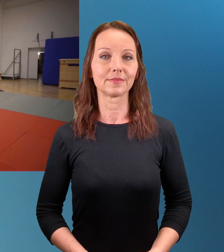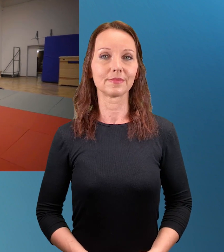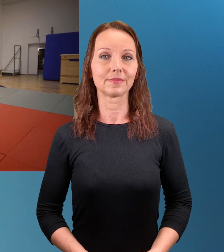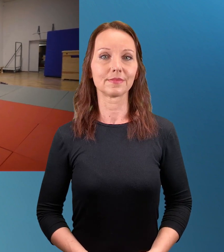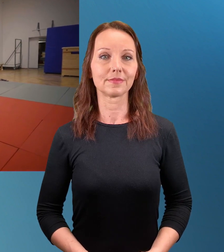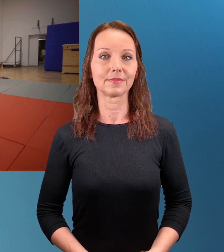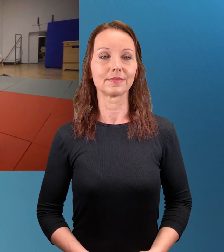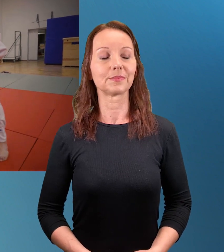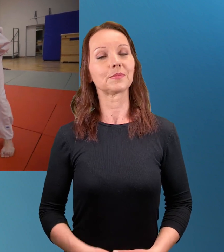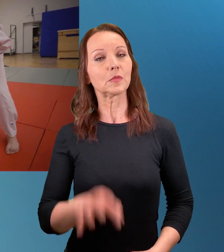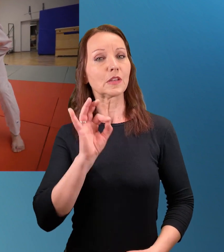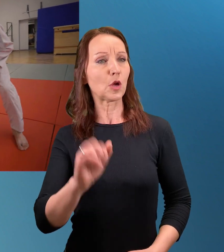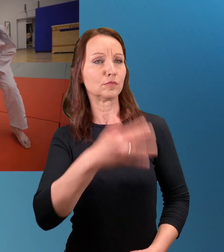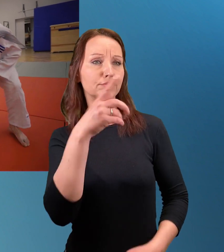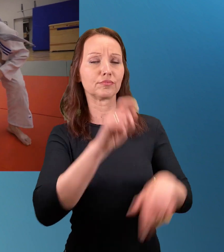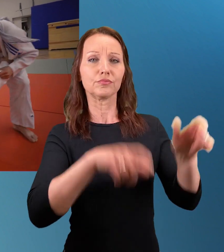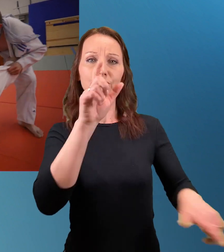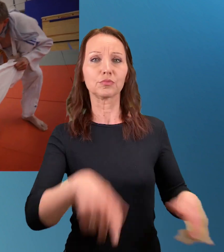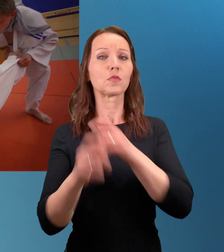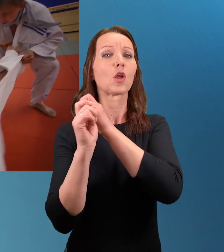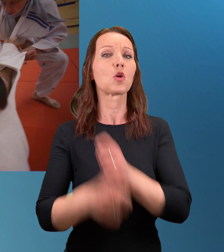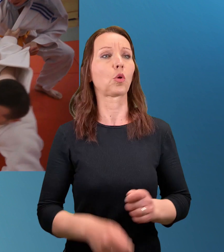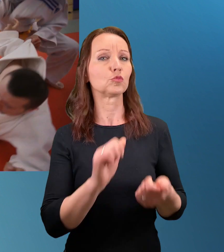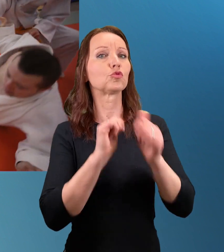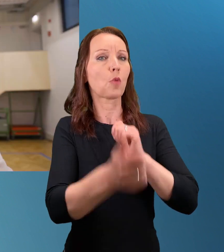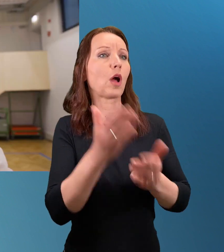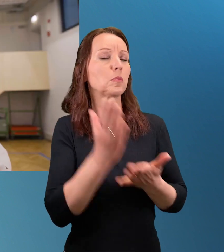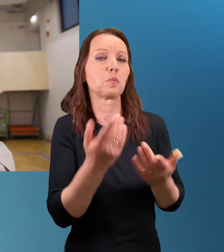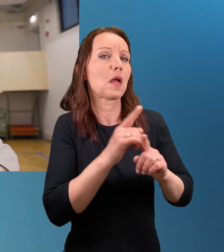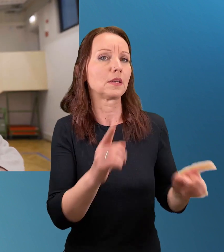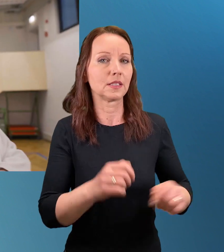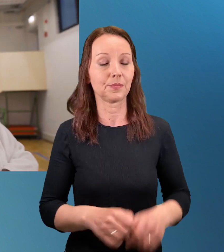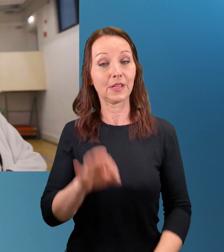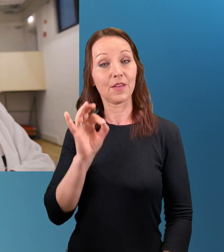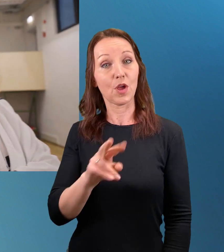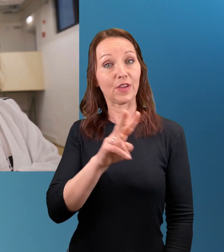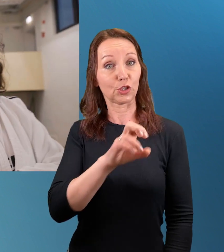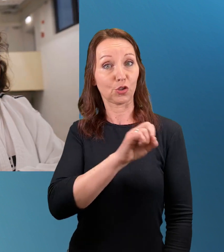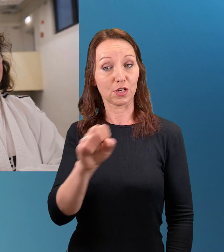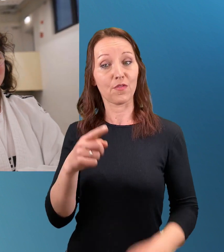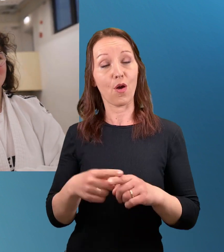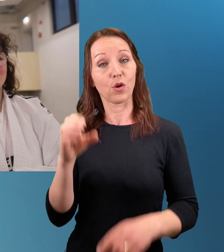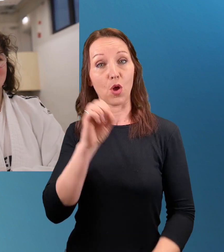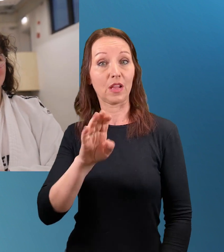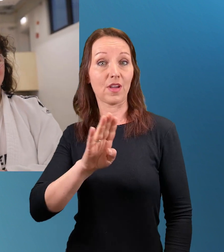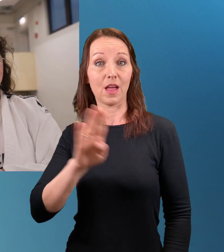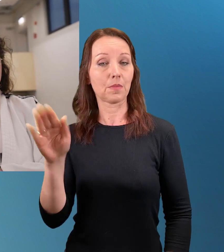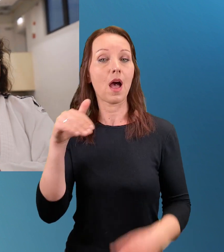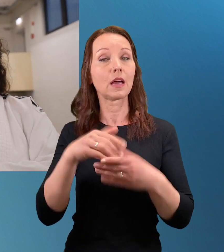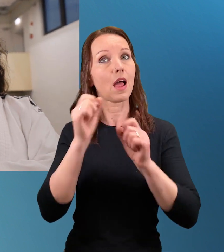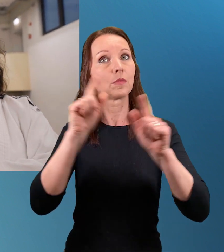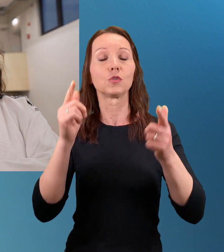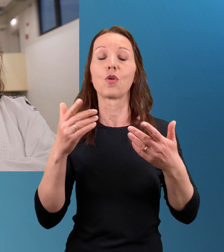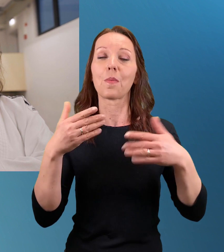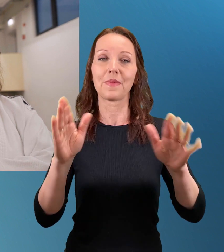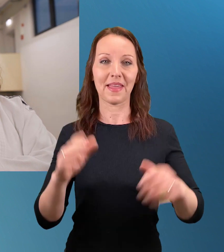Für manche ist Judo nur ein Sport. Für Viktoria Skolnikova und Oliver Bahr hingegen viel